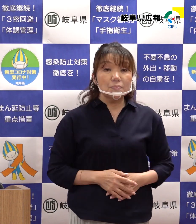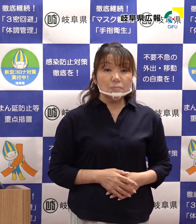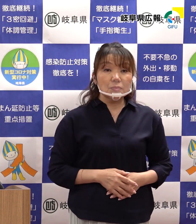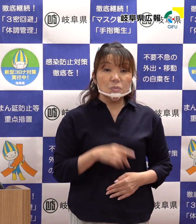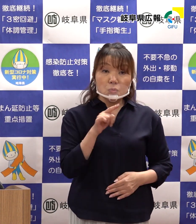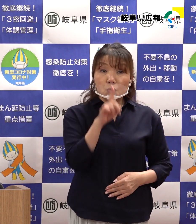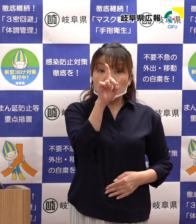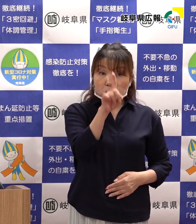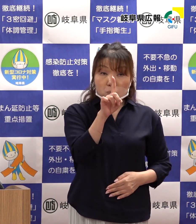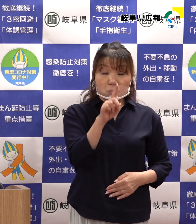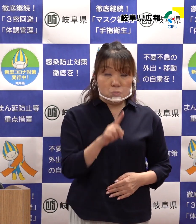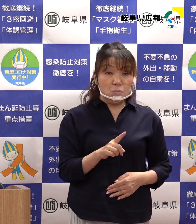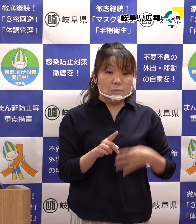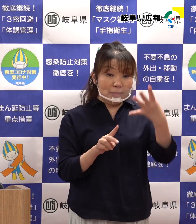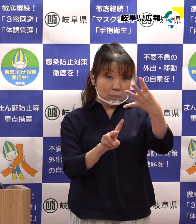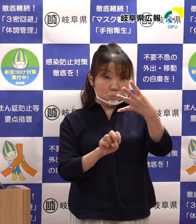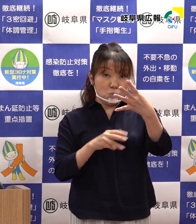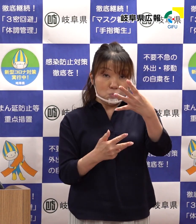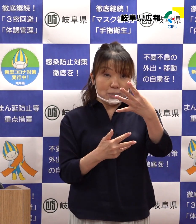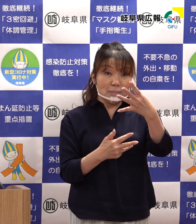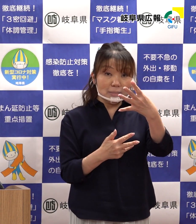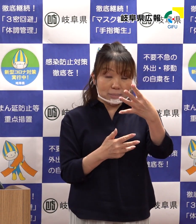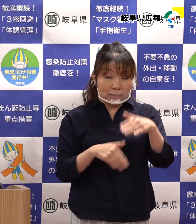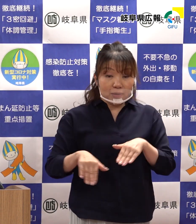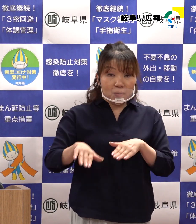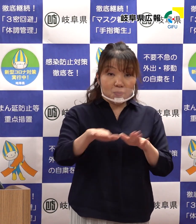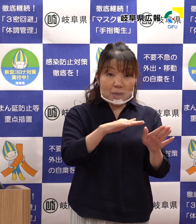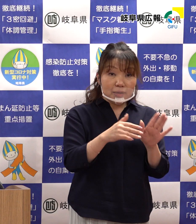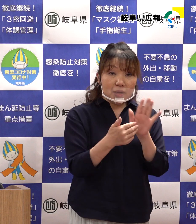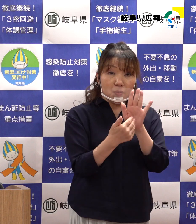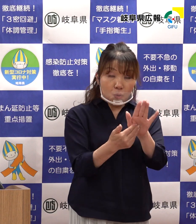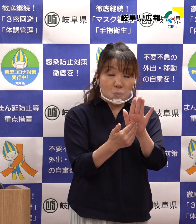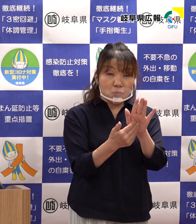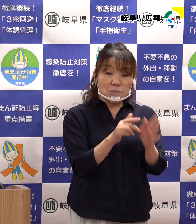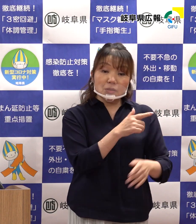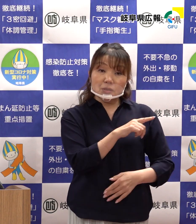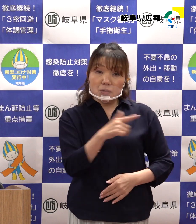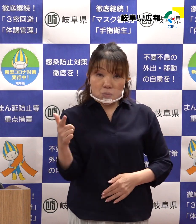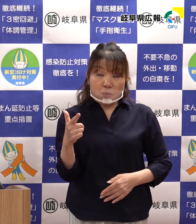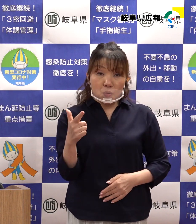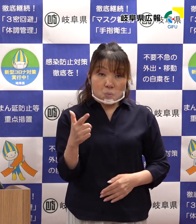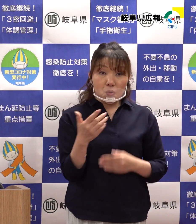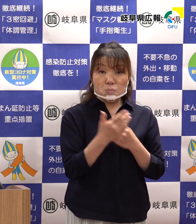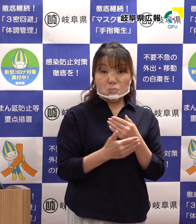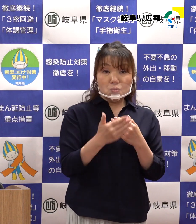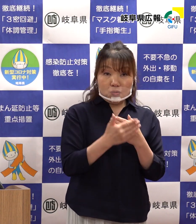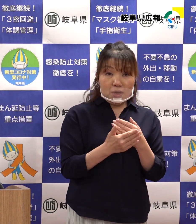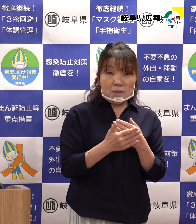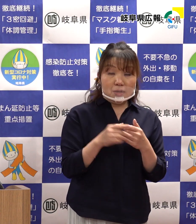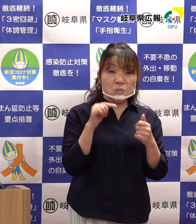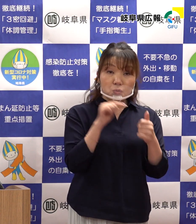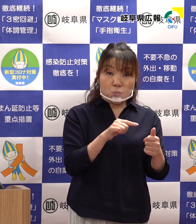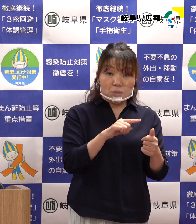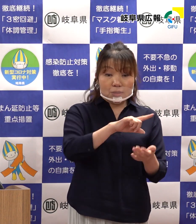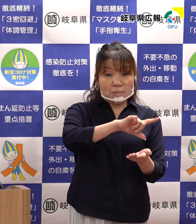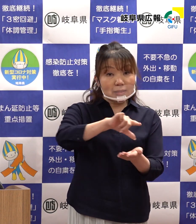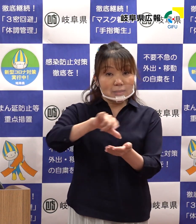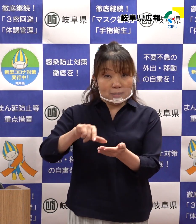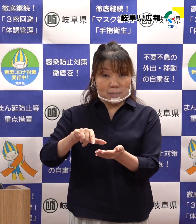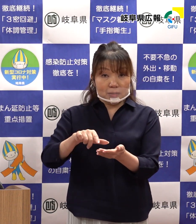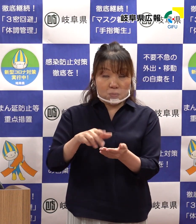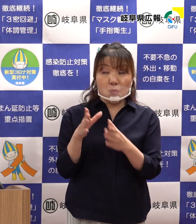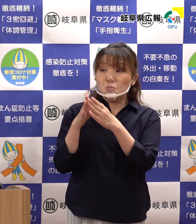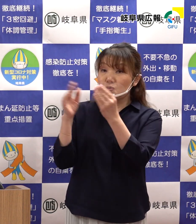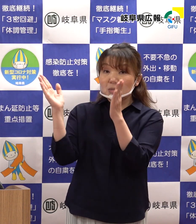その一環として、28日に、まん延防止等重点措置区域への指定を、国に要請をさせていただき